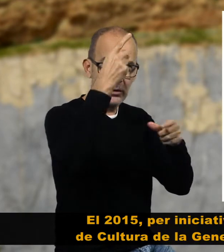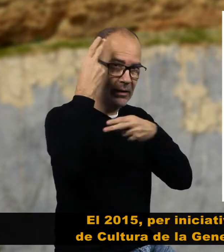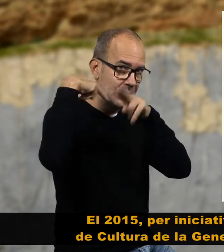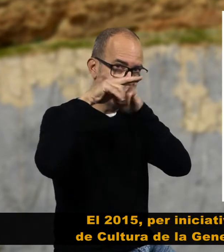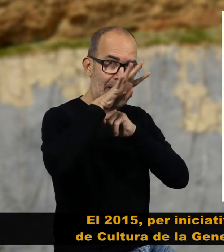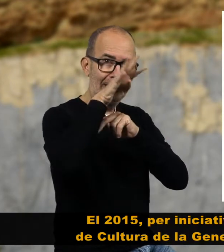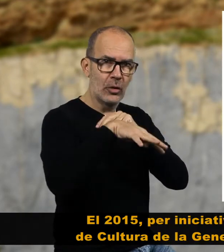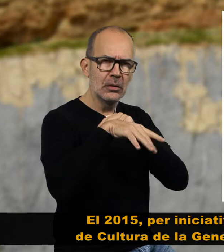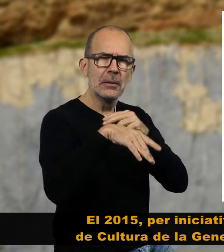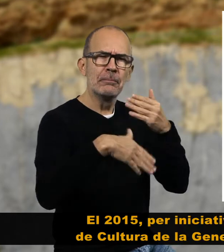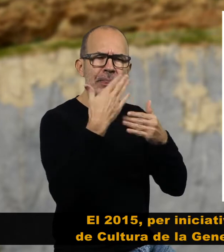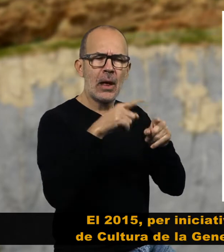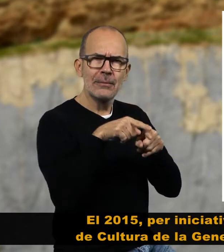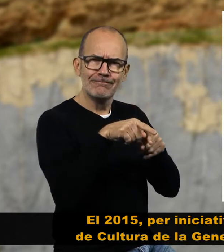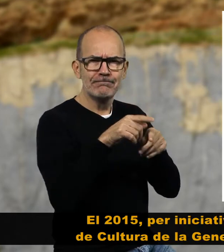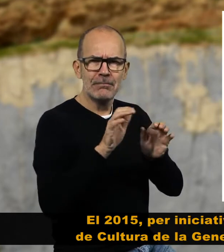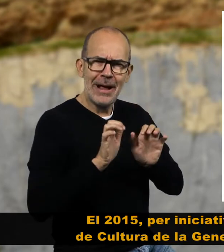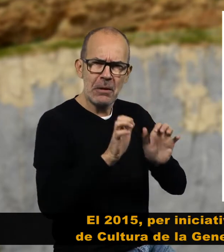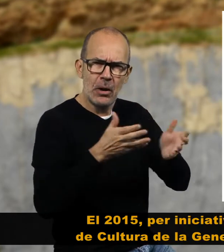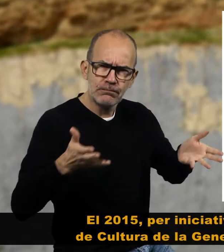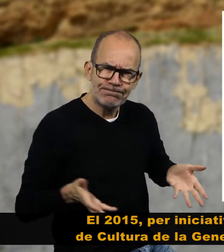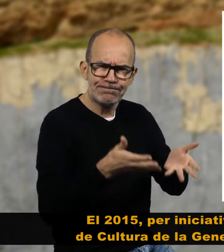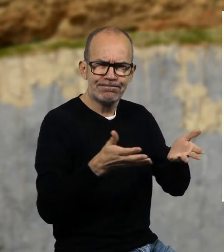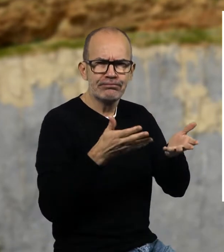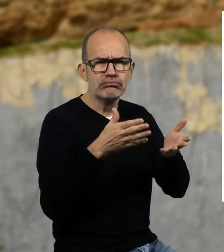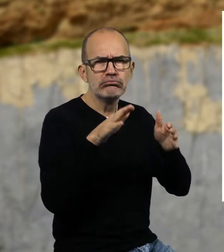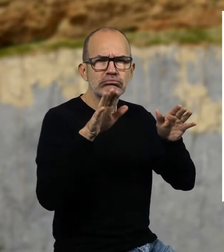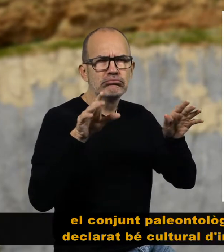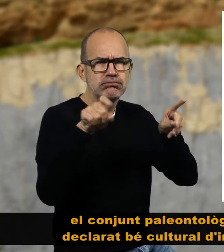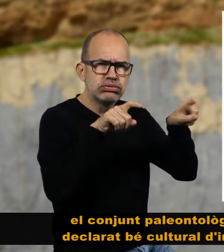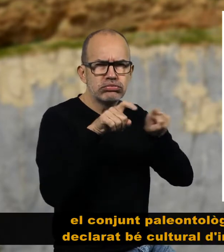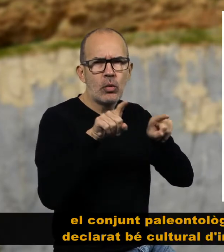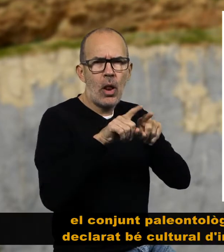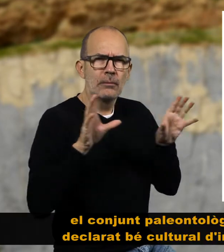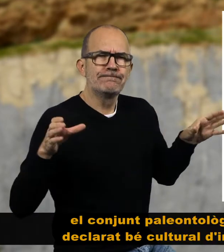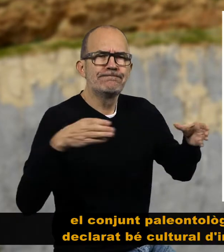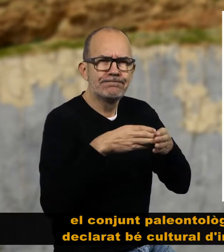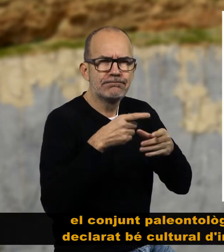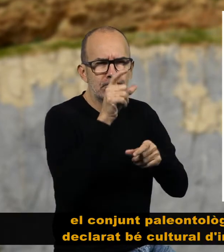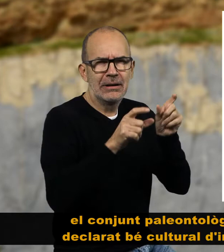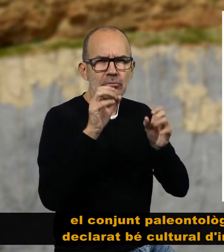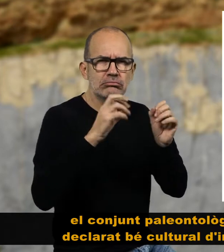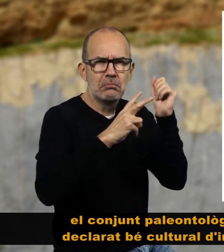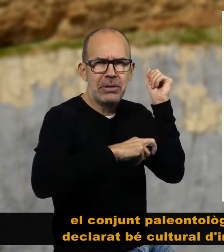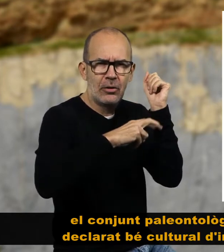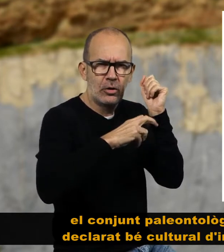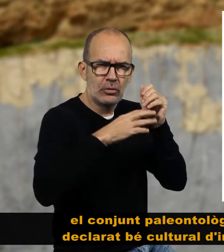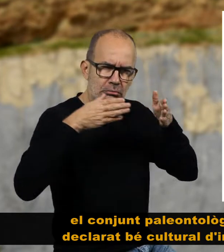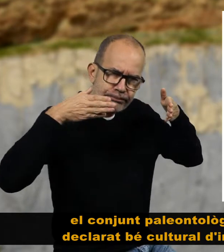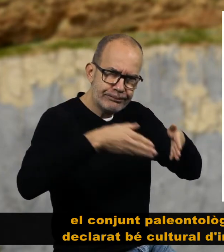El 2015, per iniciativa del Departament de Cultura de la Generalitat de Catalunya, el conjunt paleontològic de Fumanya